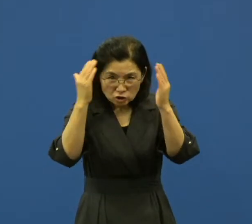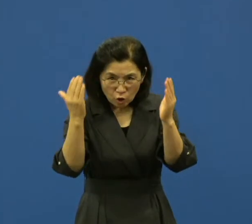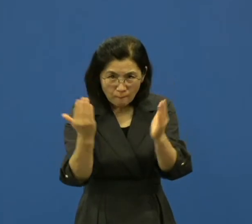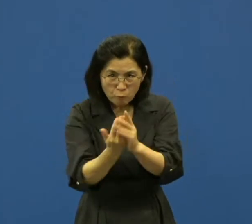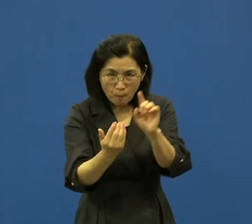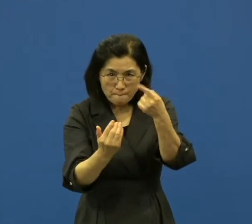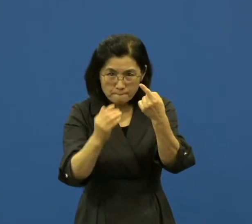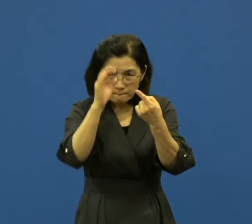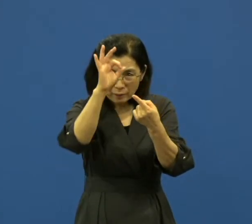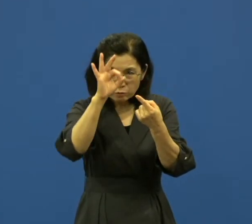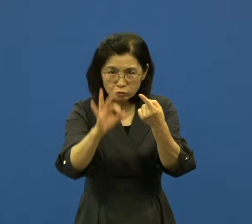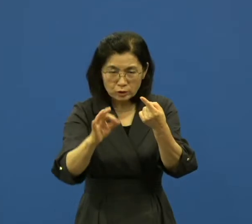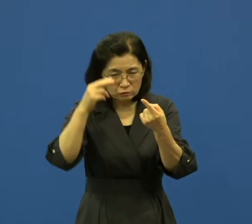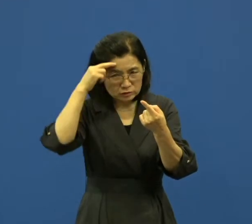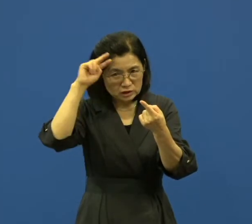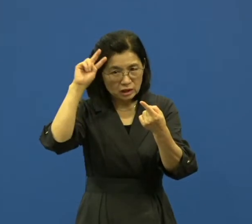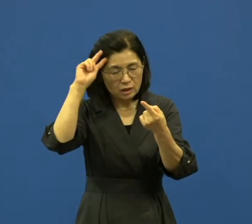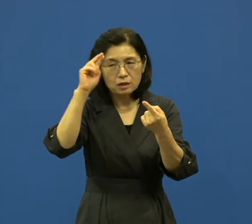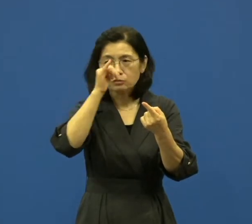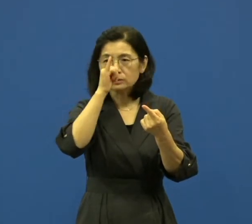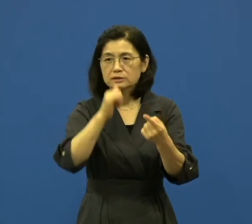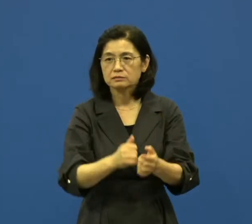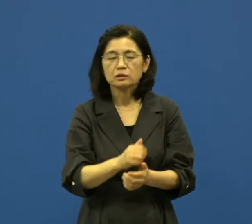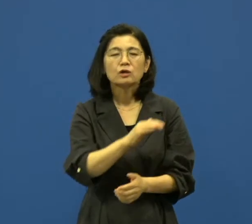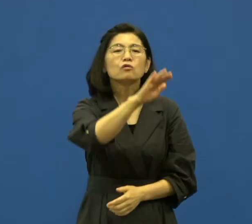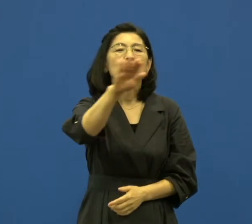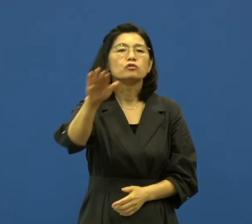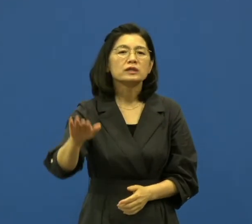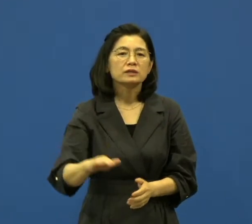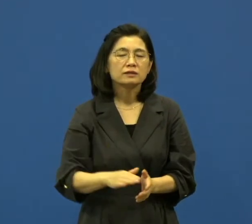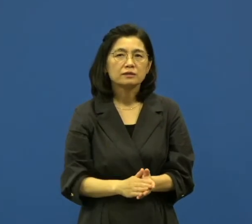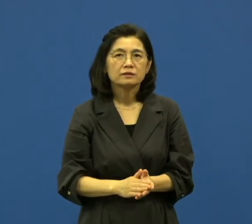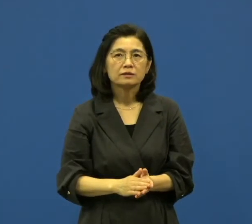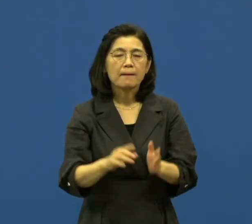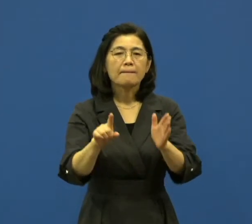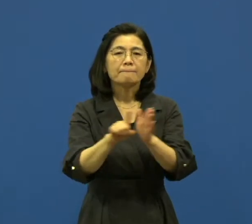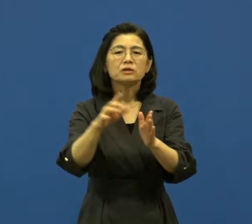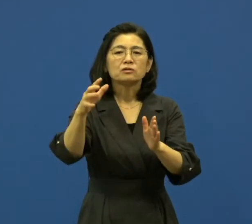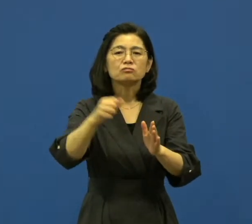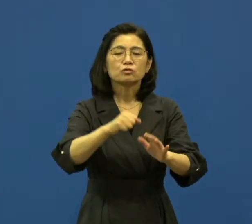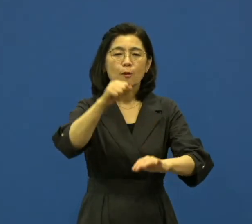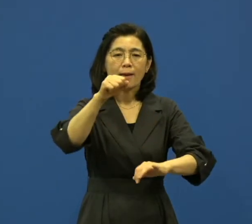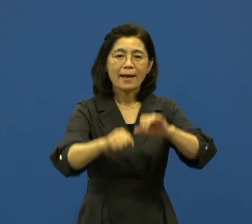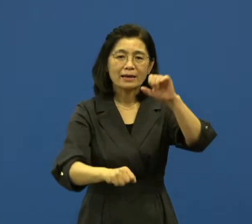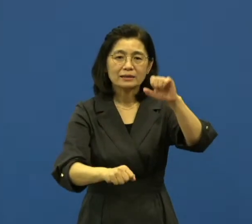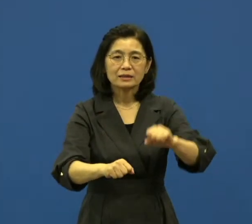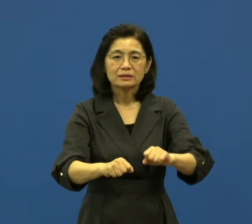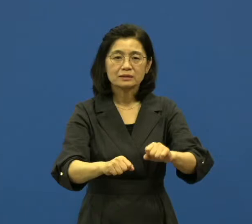것으로 사는 사람이 아니라 믿음으로 행한다는 말은 보이지 않는 것으로 산다는 것입니다.